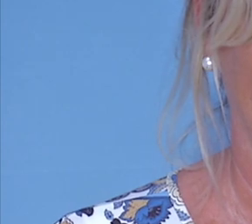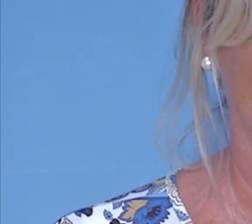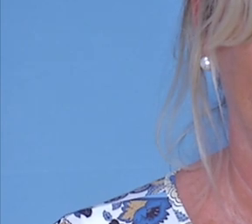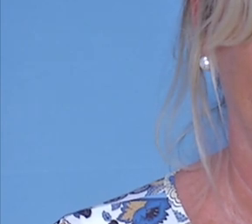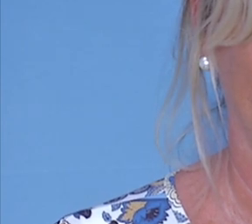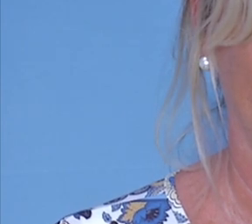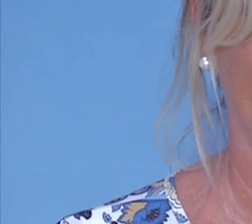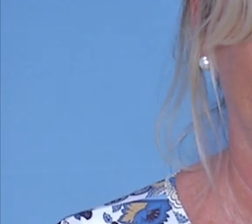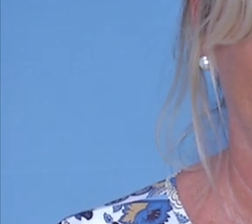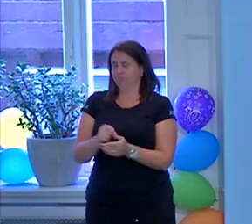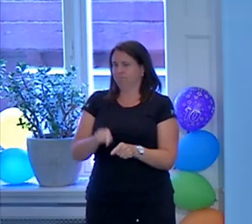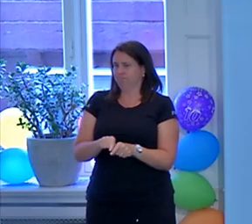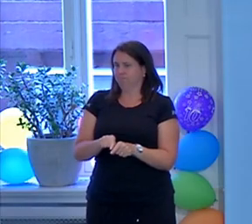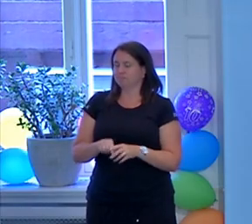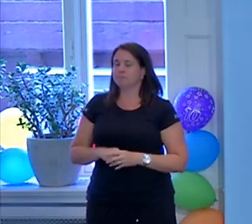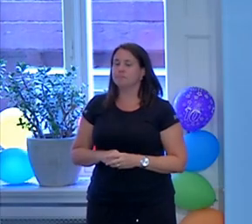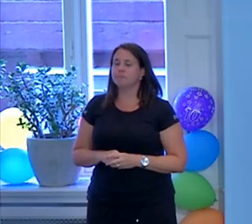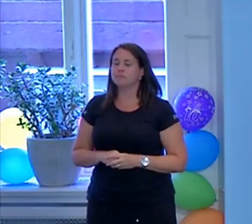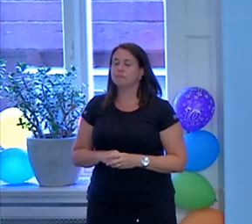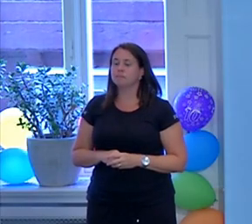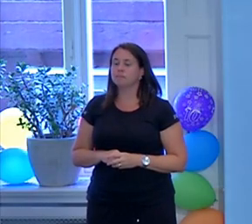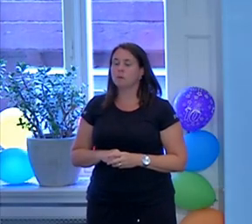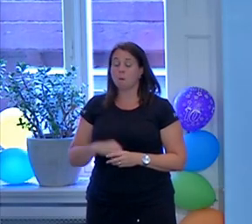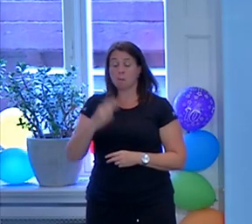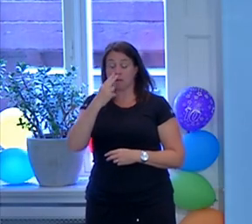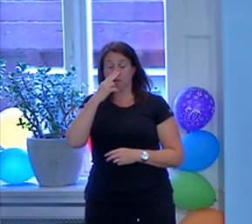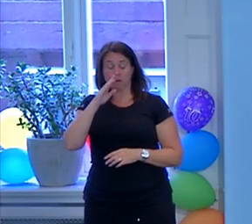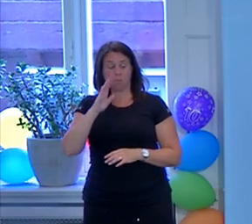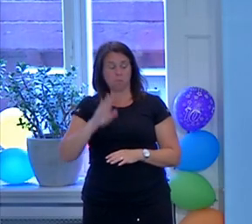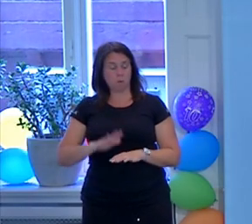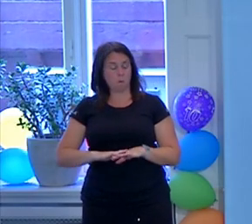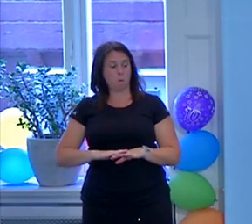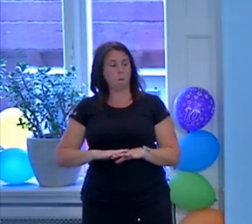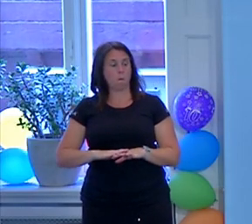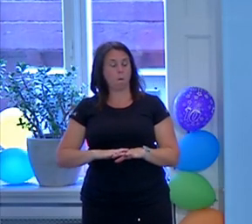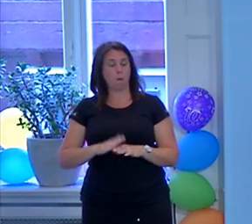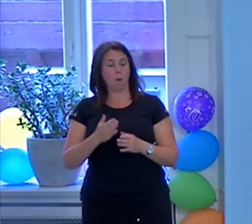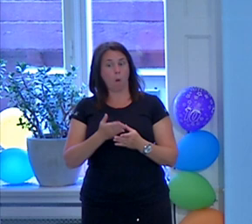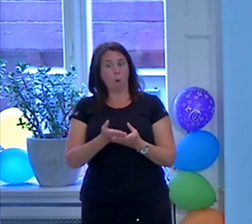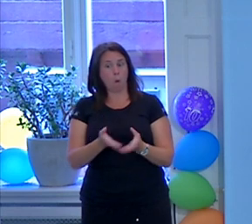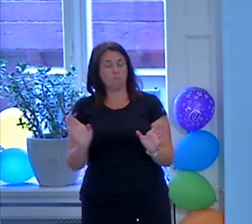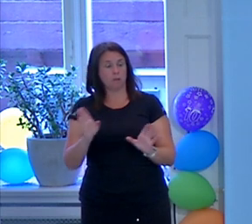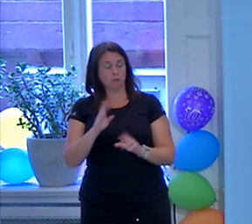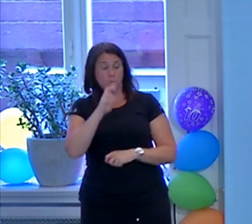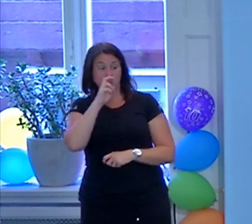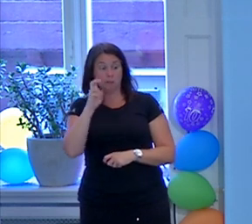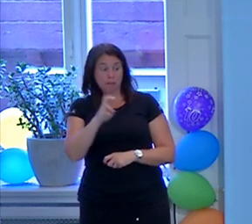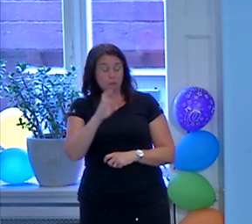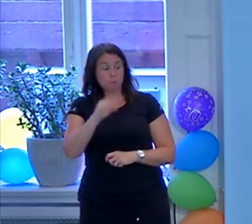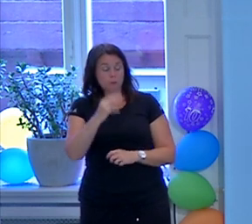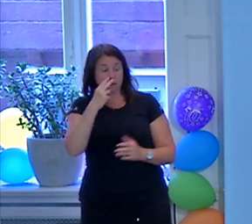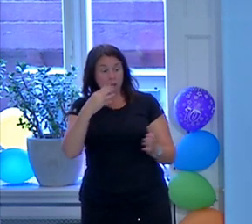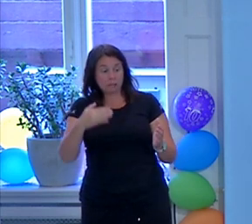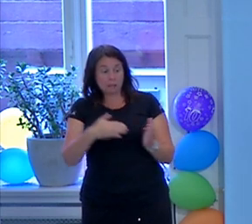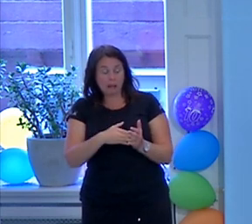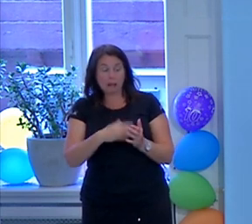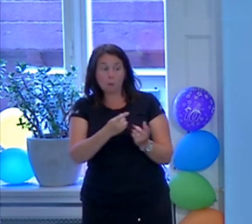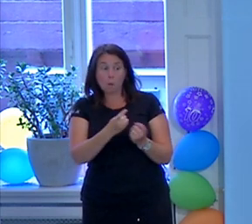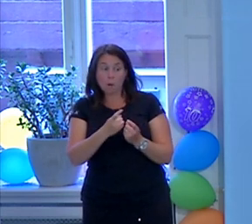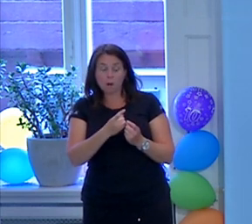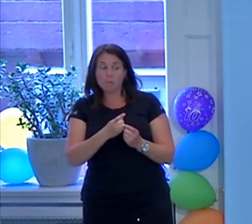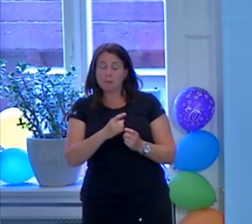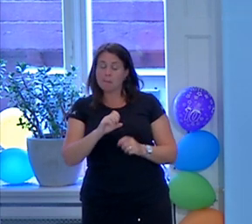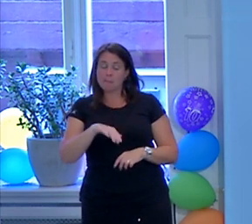saken. Utifrån idén Opens perspektiv så måste ni ju verkligen se till att få in de skarpaste hjärnorna och de